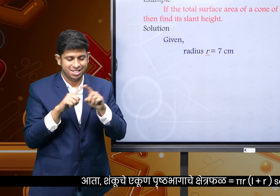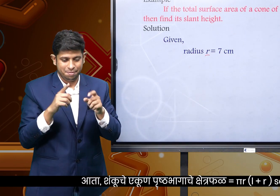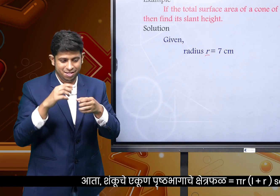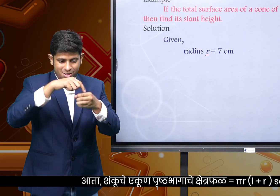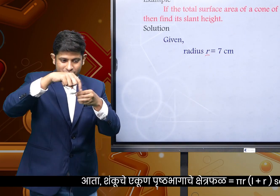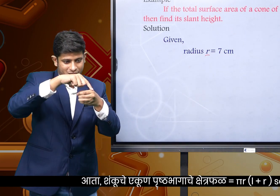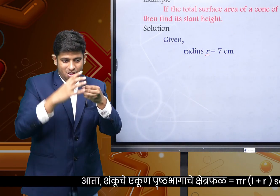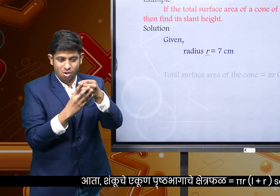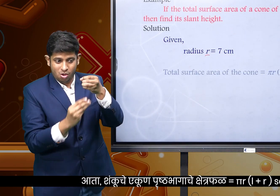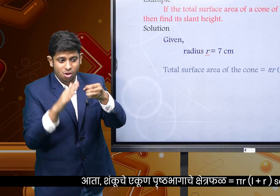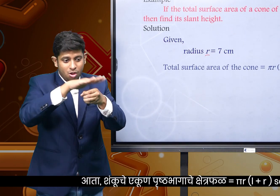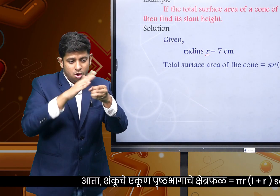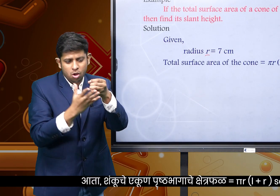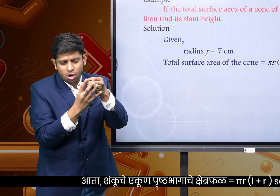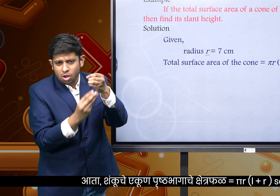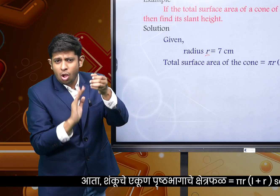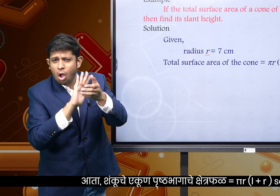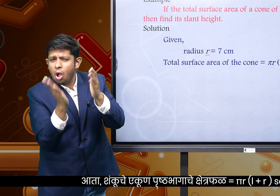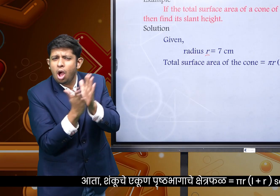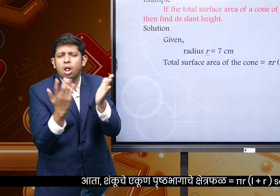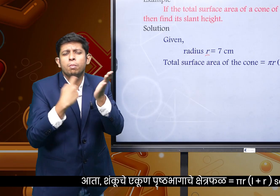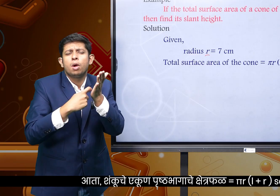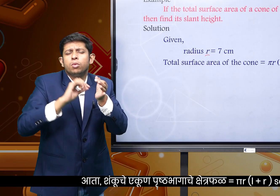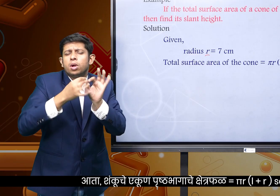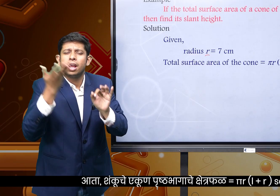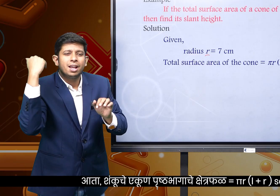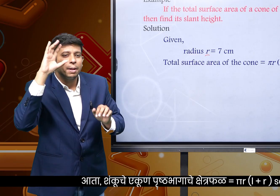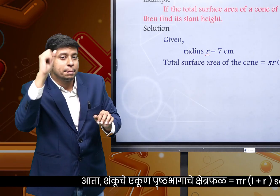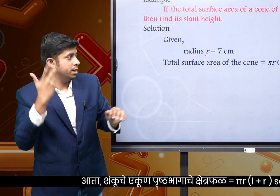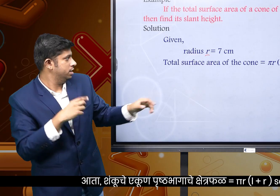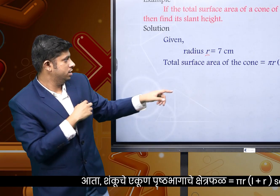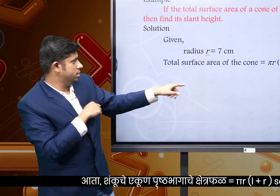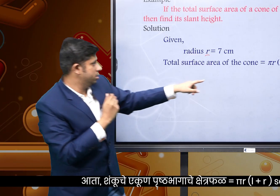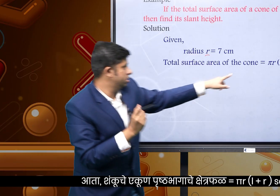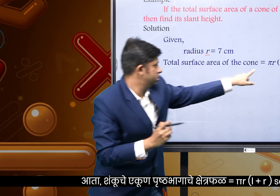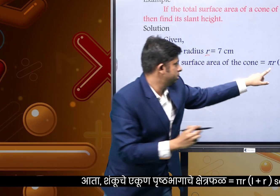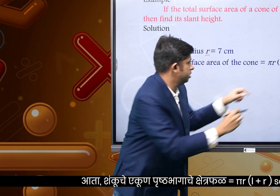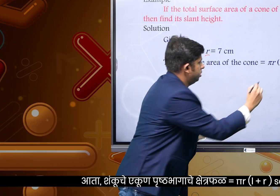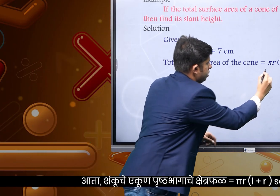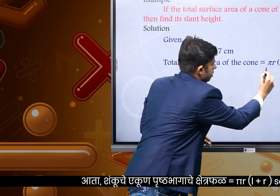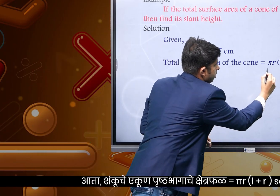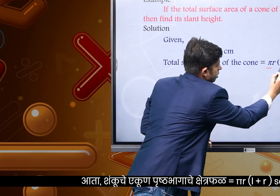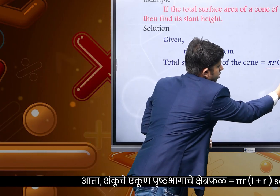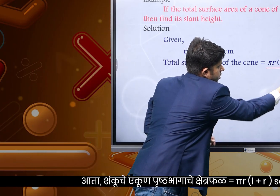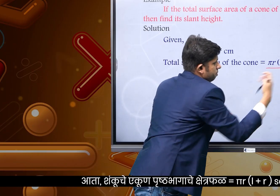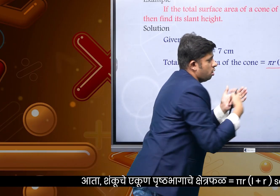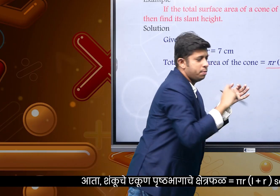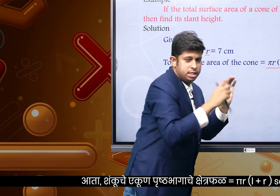आता शंकूचे एकूण पृष्ठभागाचे क्षेत्रफळ बरोबर πr कंसामध्ये L अधिक R स्क्वेअर युनिट्स.